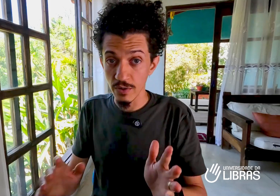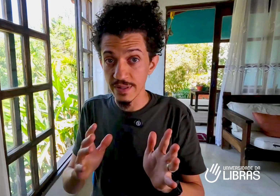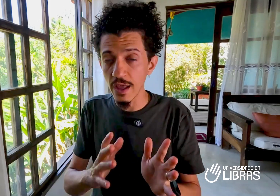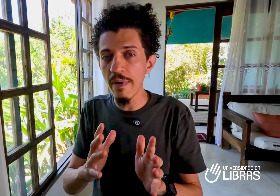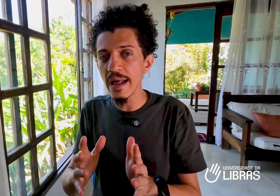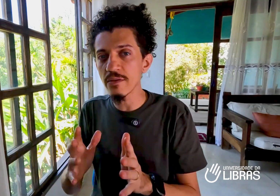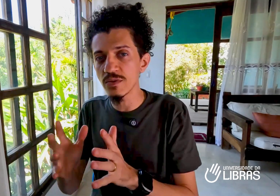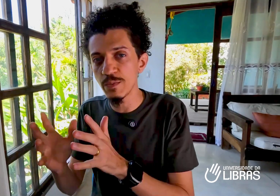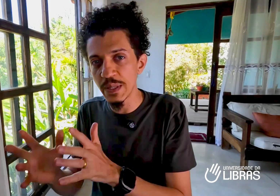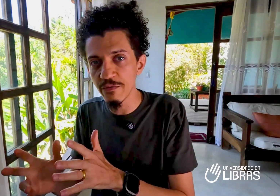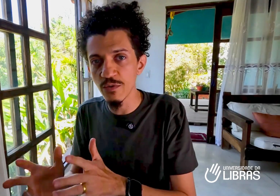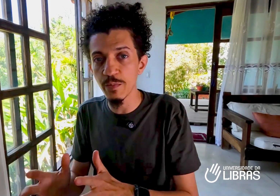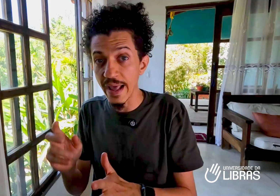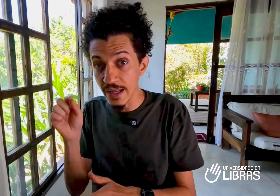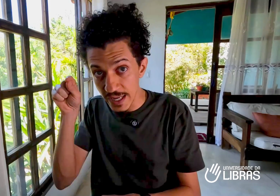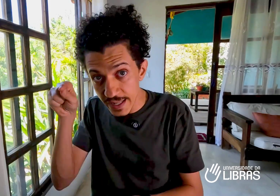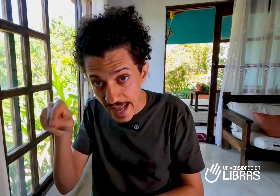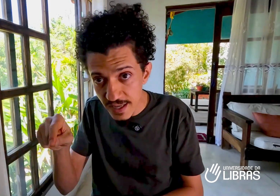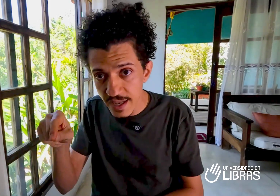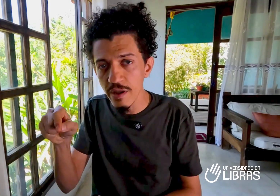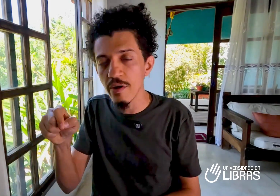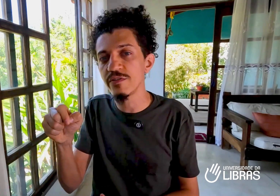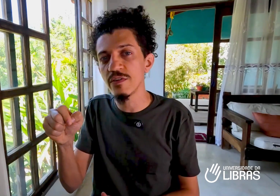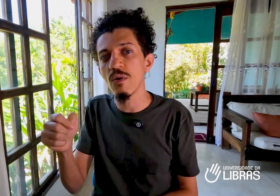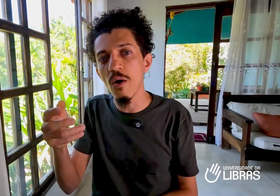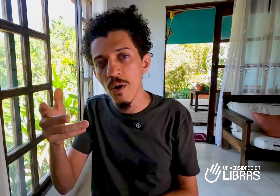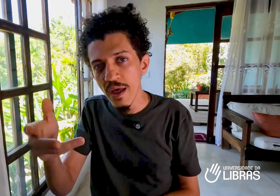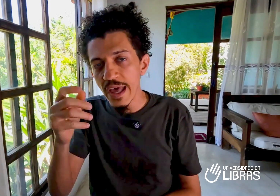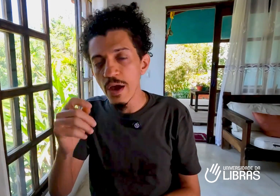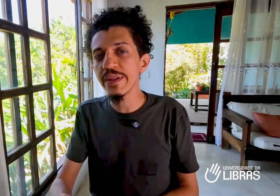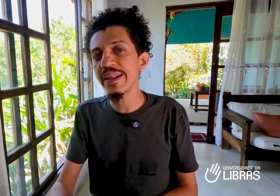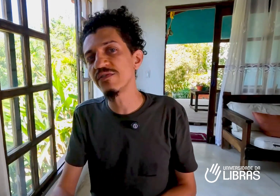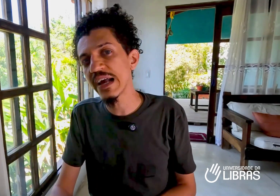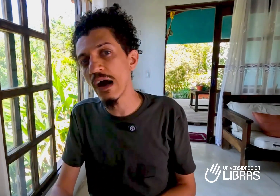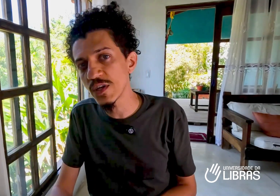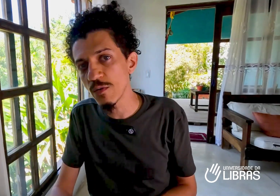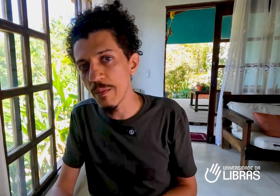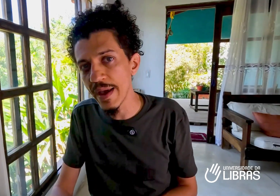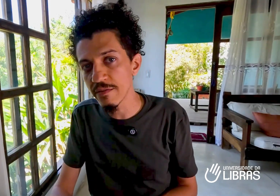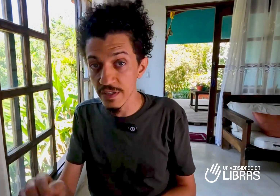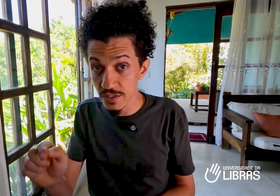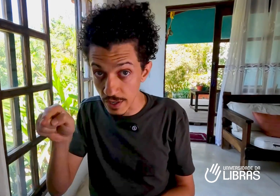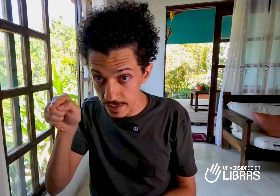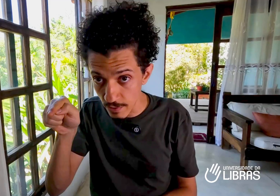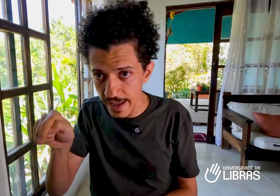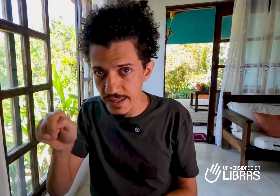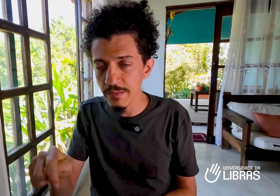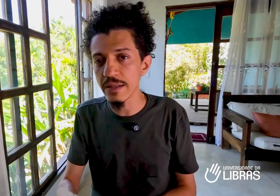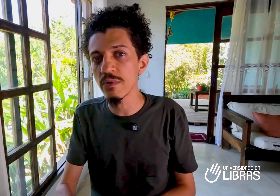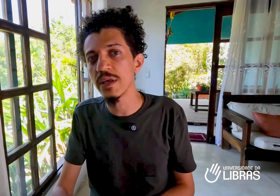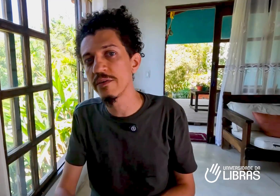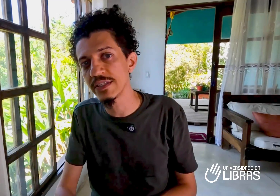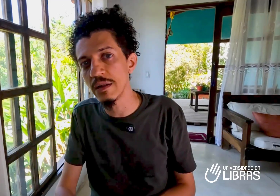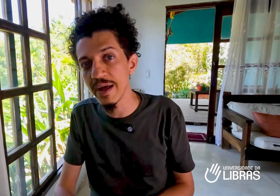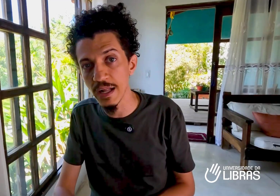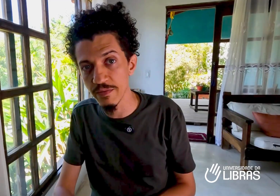tenho métodos específicos para isso e nessa reunião individual eu vou identificar o seu momento. Eu falo assim, olha, então é esse método aqui que vai ser liberado para